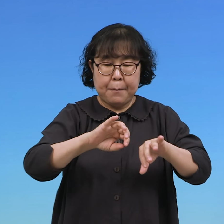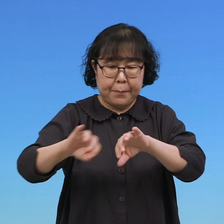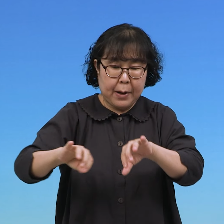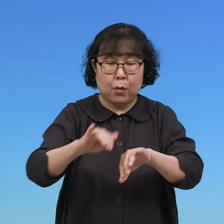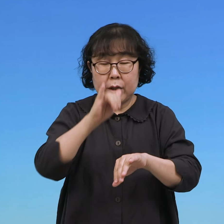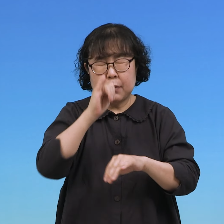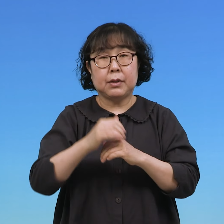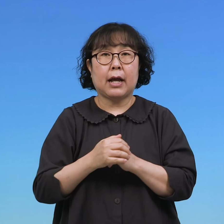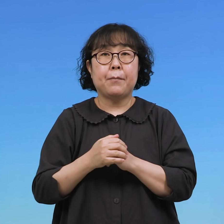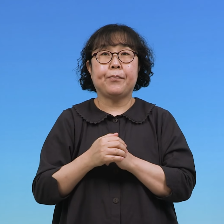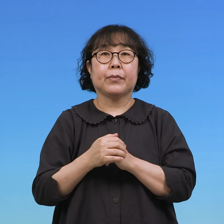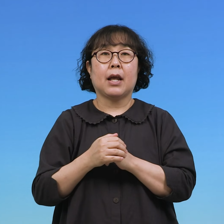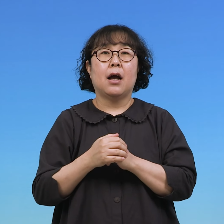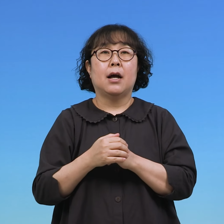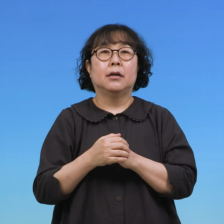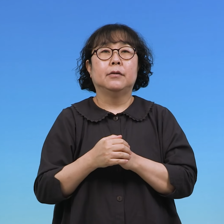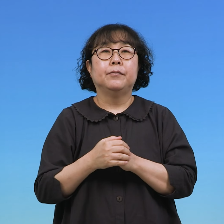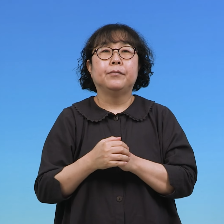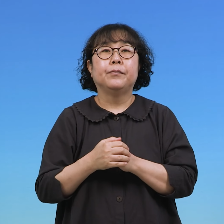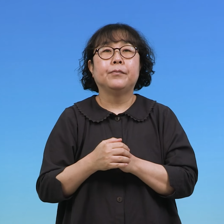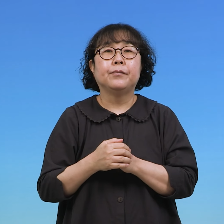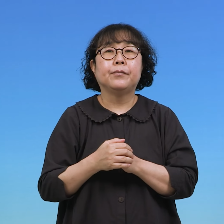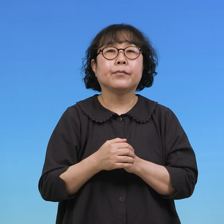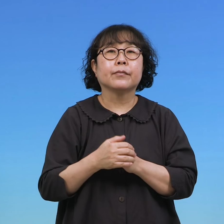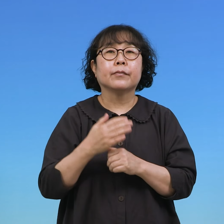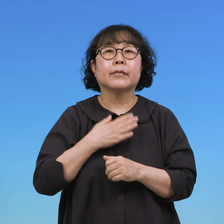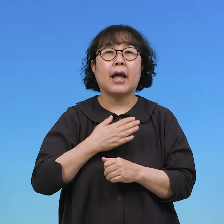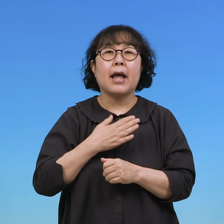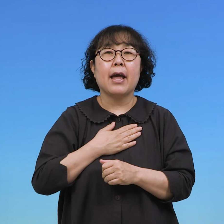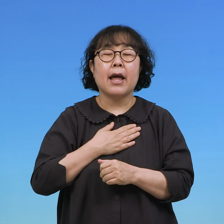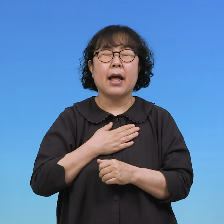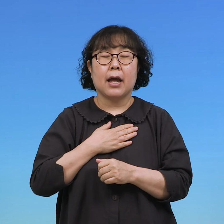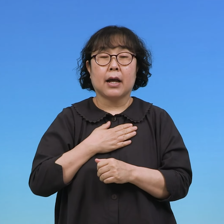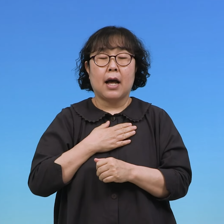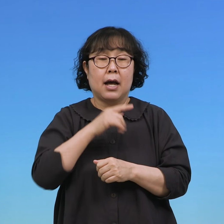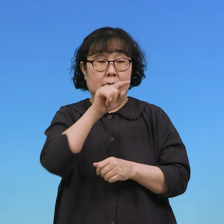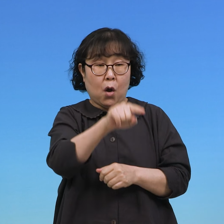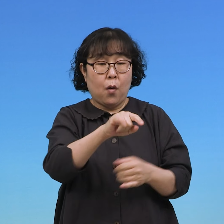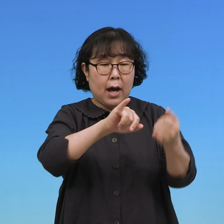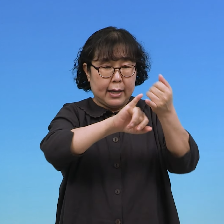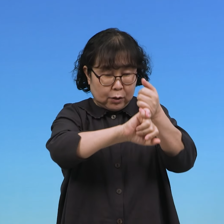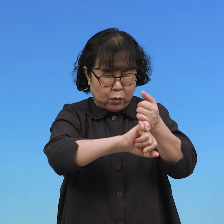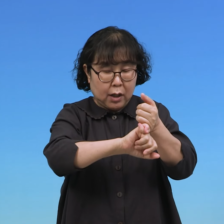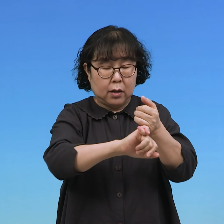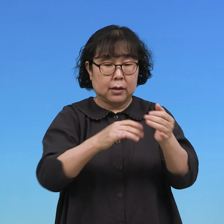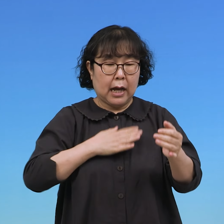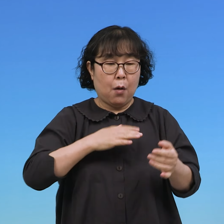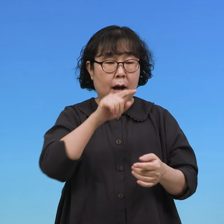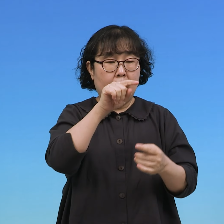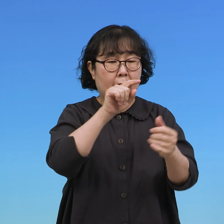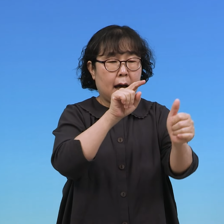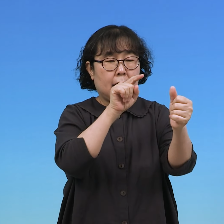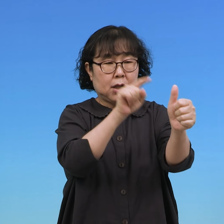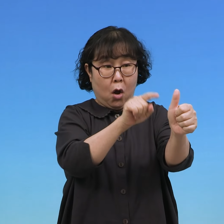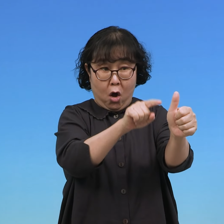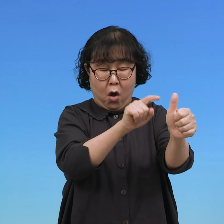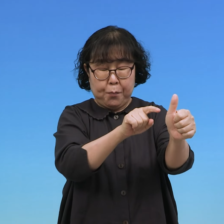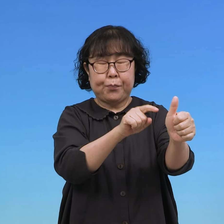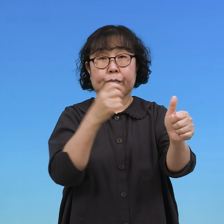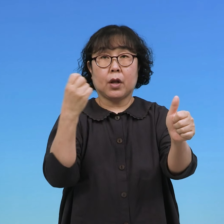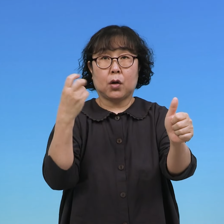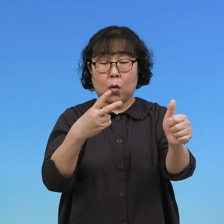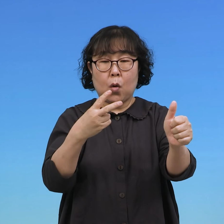보십시오. 창세기 17장 7절 8절입니다. 내가 내 언약을 나와 너, 그 하나님과